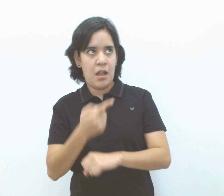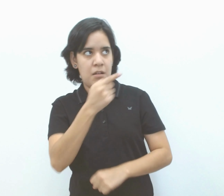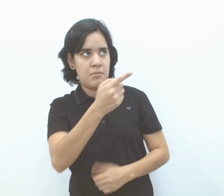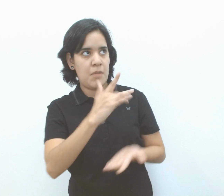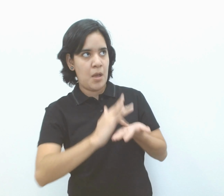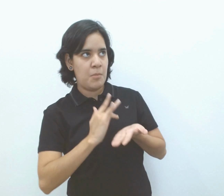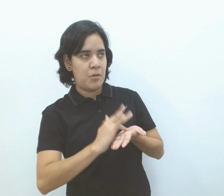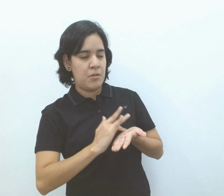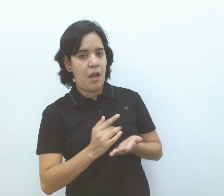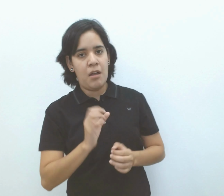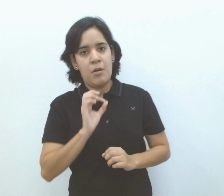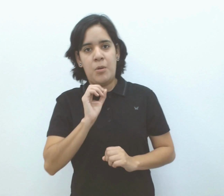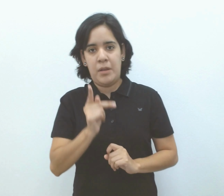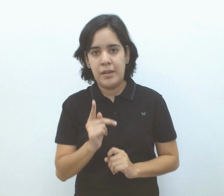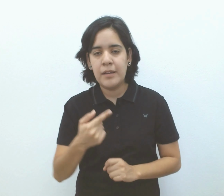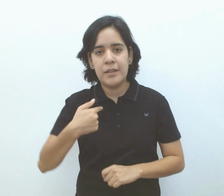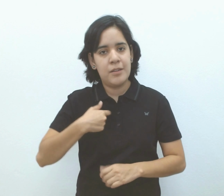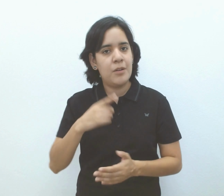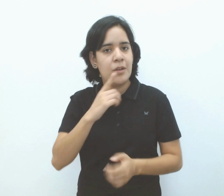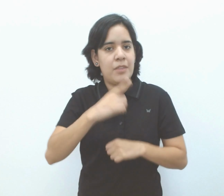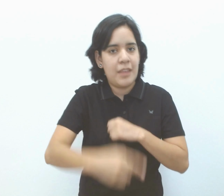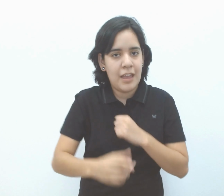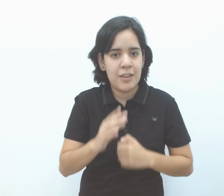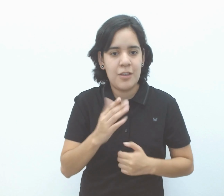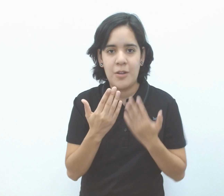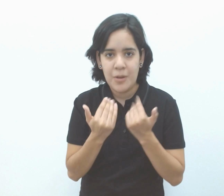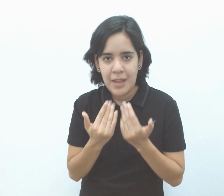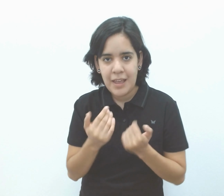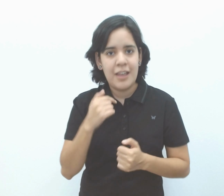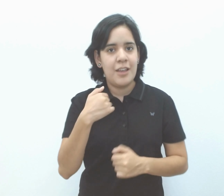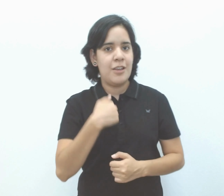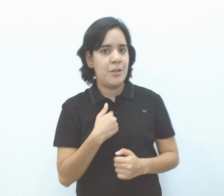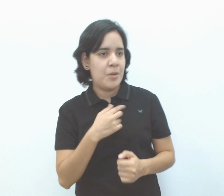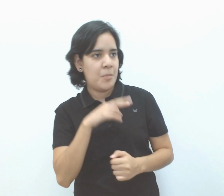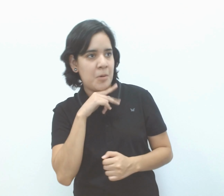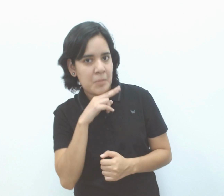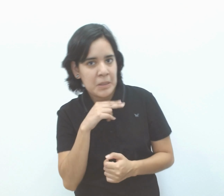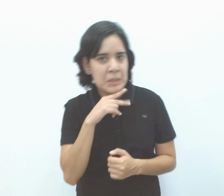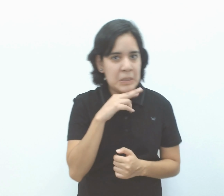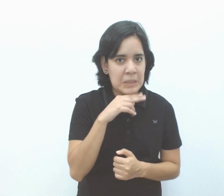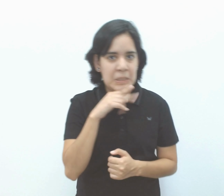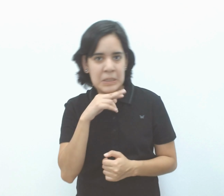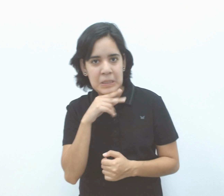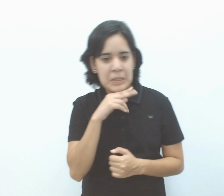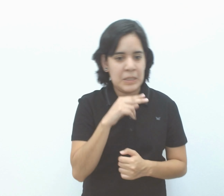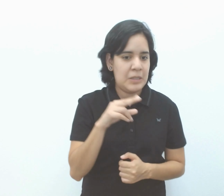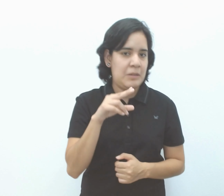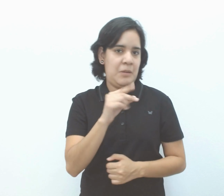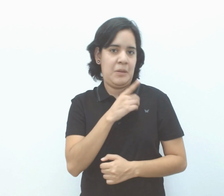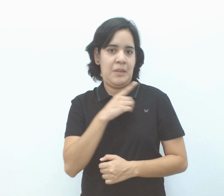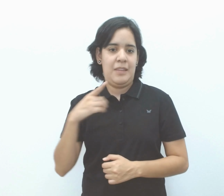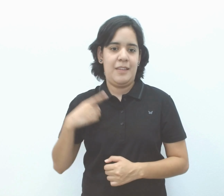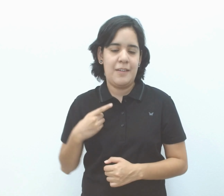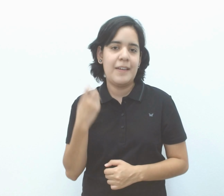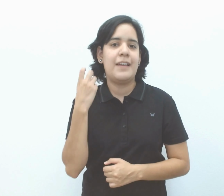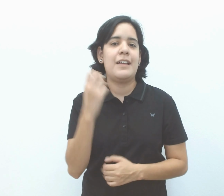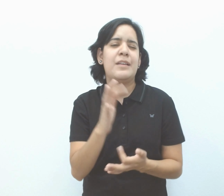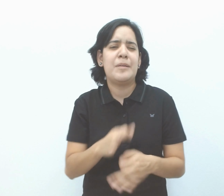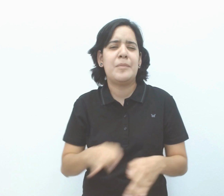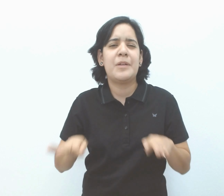ya vi que lo que va a pasar no me lastima, no me hace daño, no me avergüenza, y entonces el que los niños participen en la solución